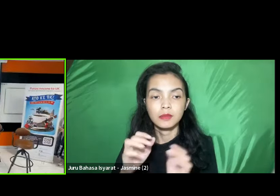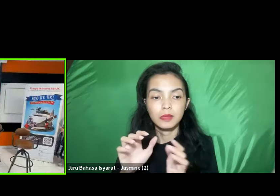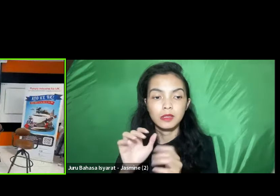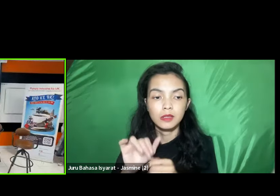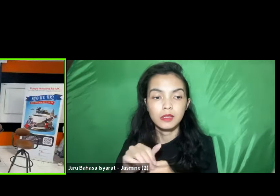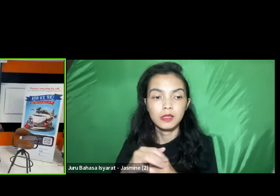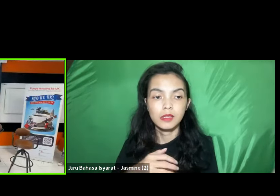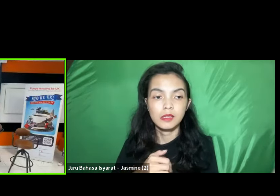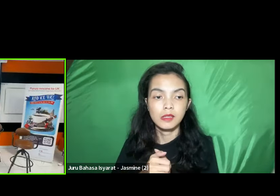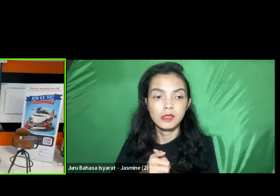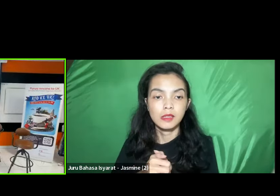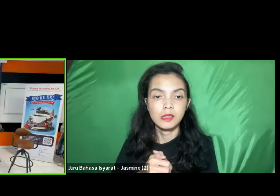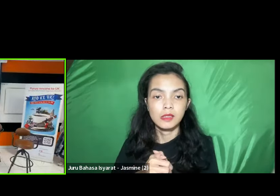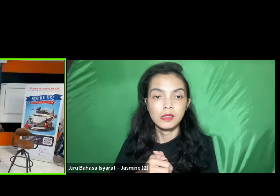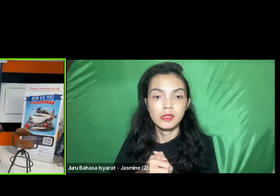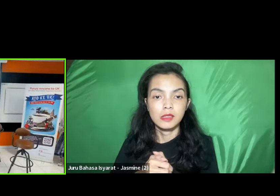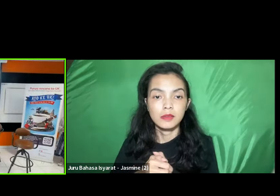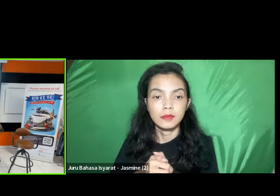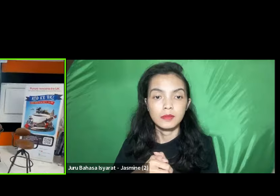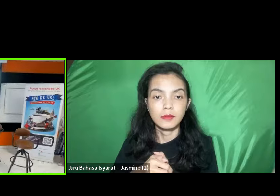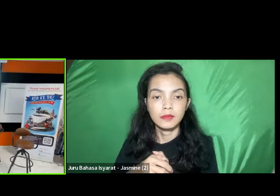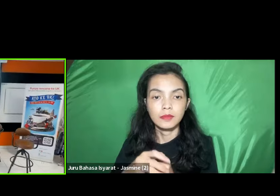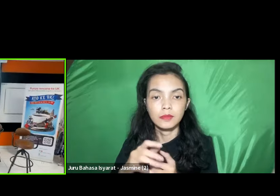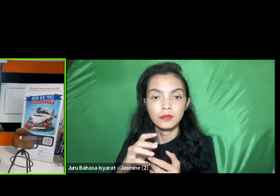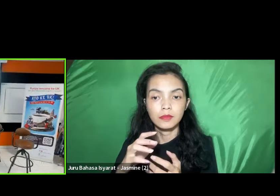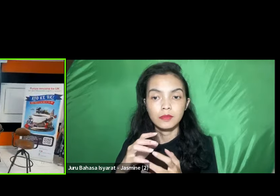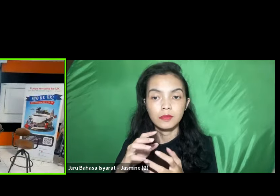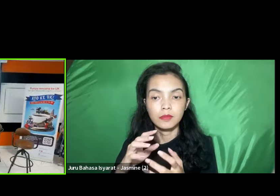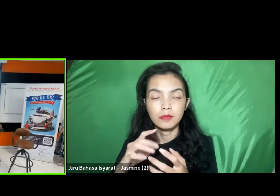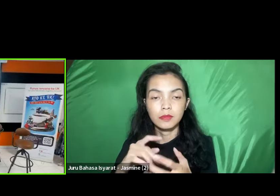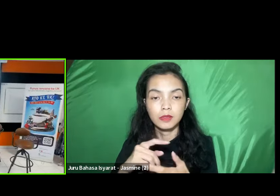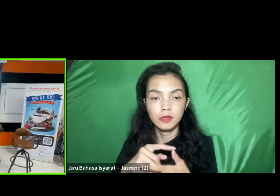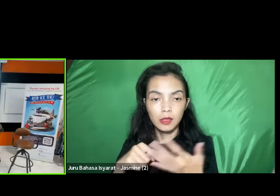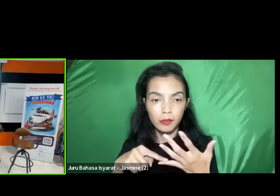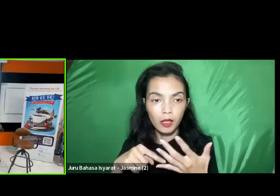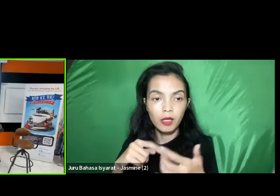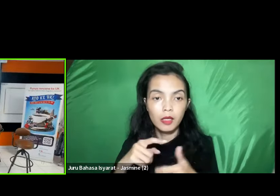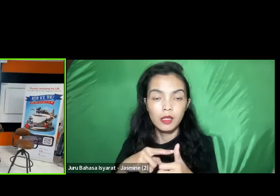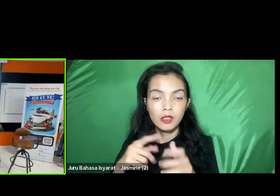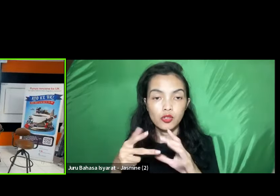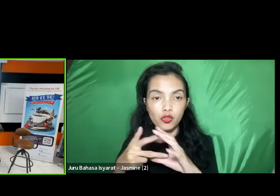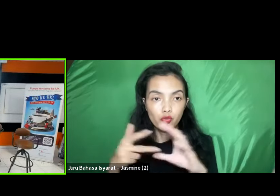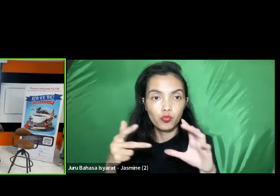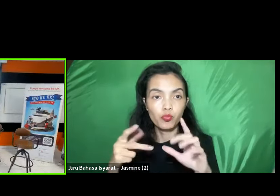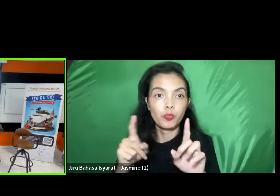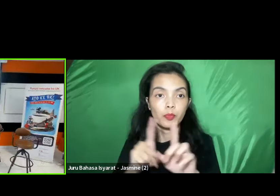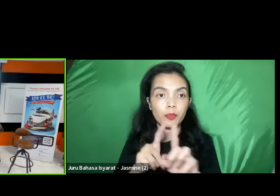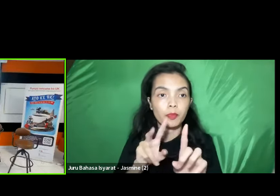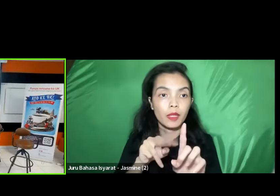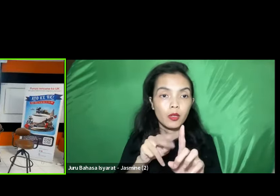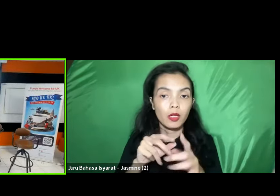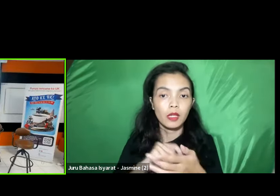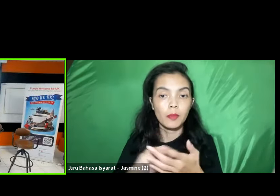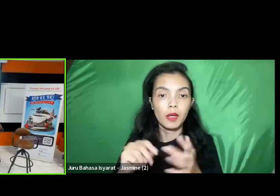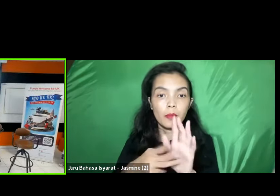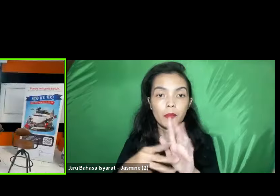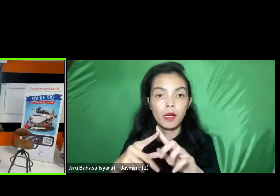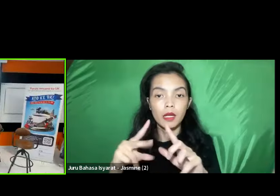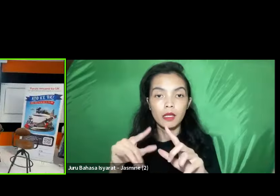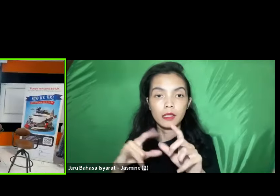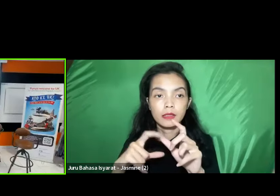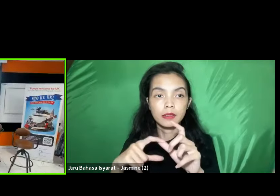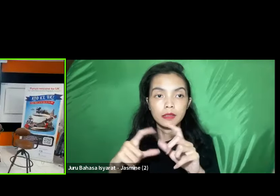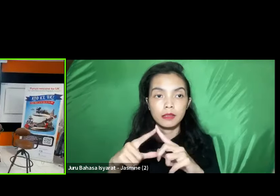jadi e kita tu ada lima Yang pertama itu eh Zoom mentoring session yang tahun lalu itu sama Kak Maris Anita